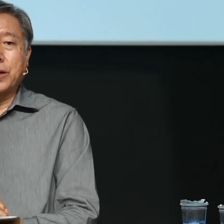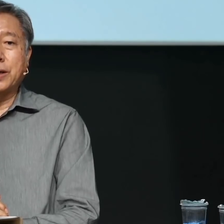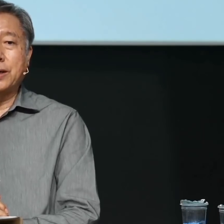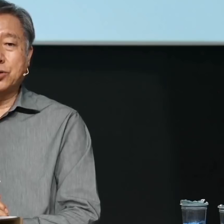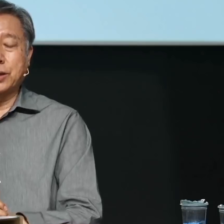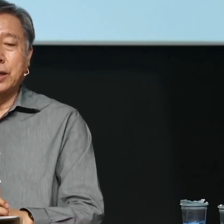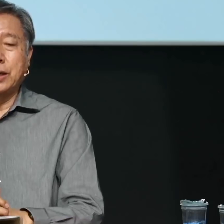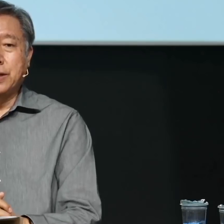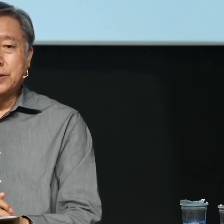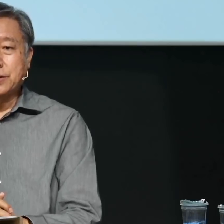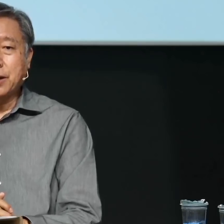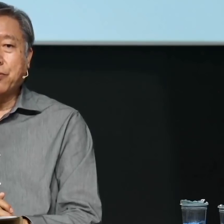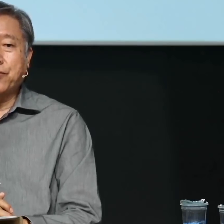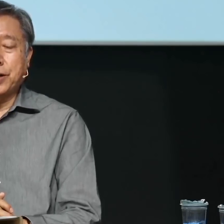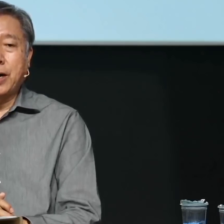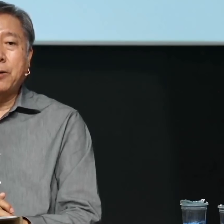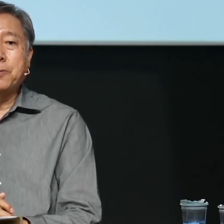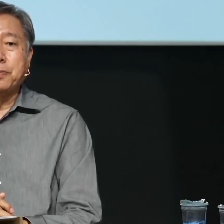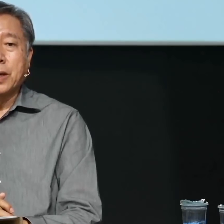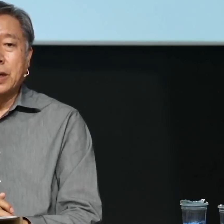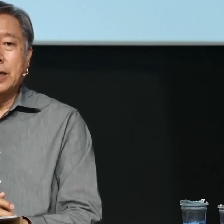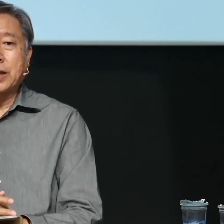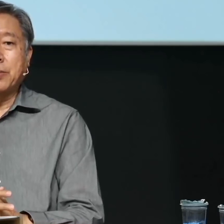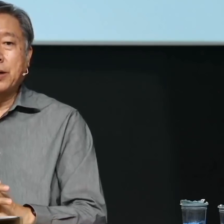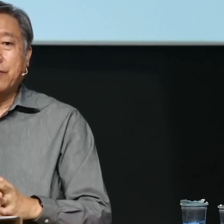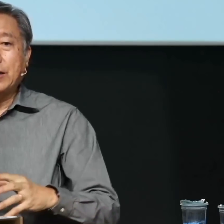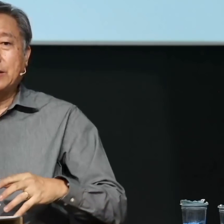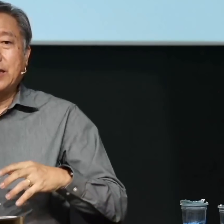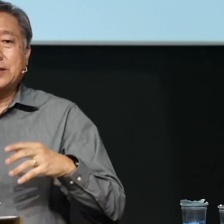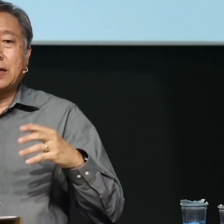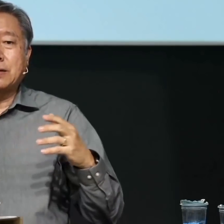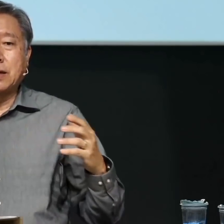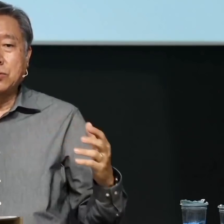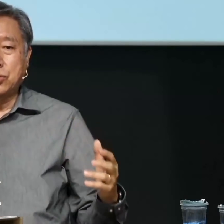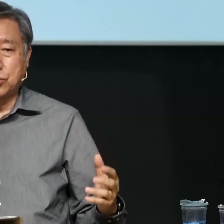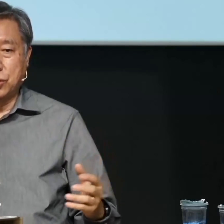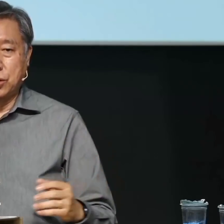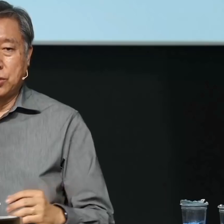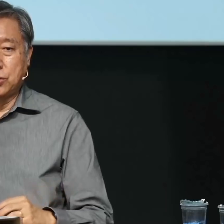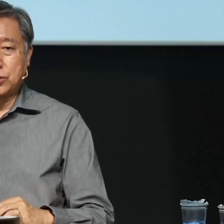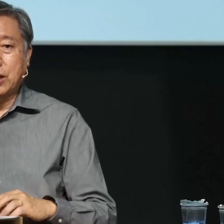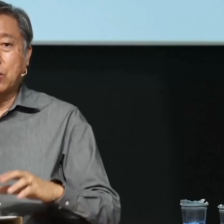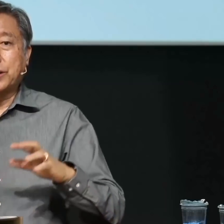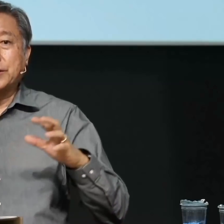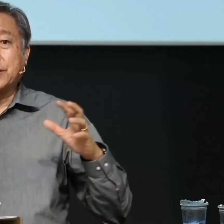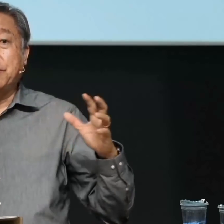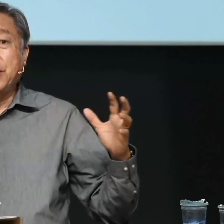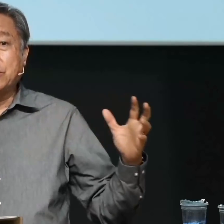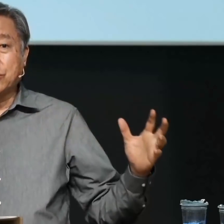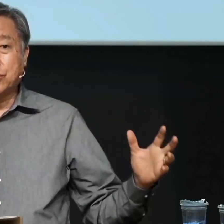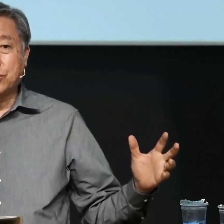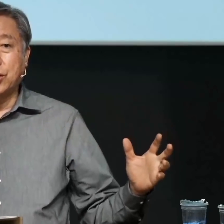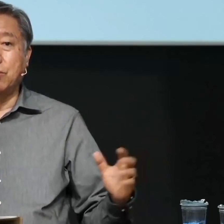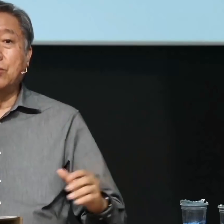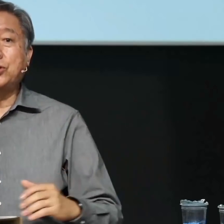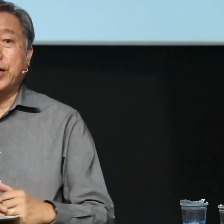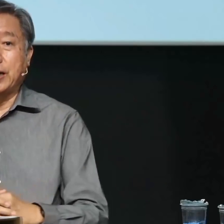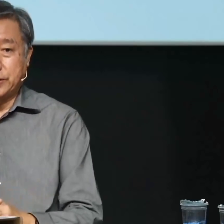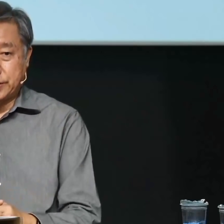conosco, com a igreja, nesse tempo final, Ele também vai desatando os